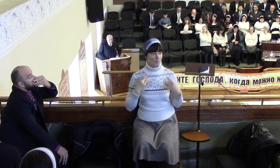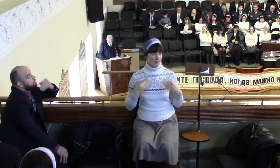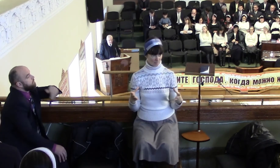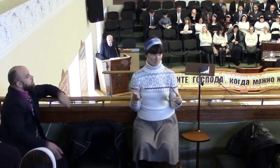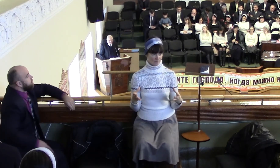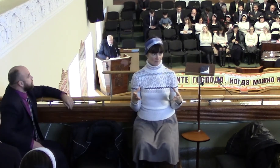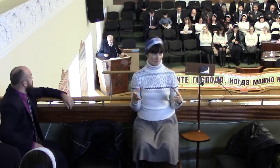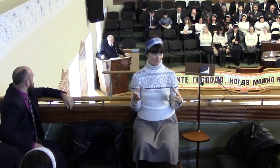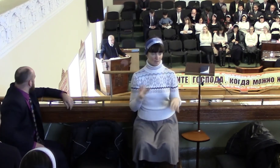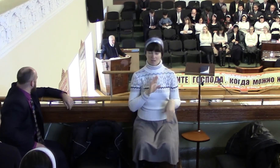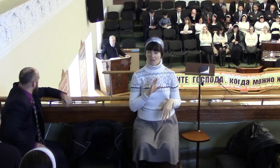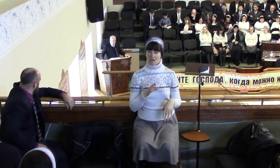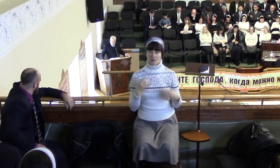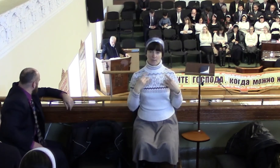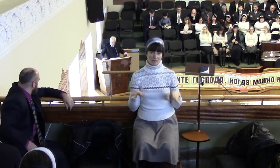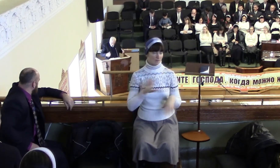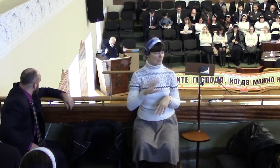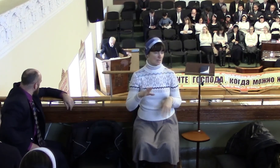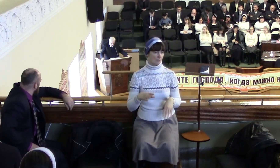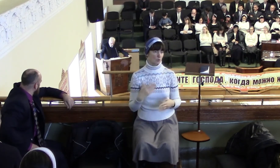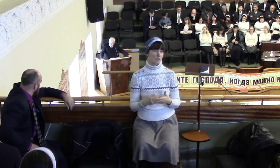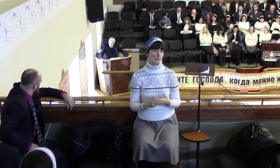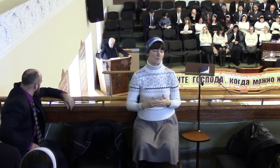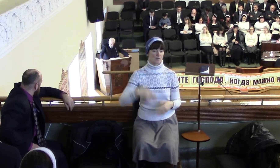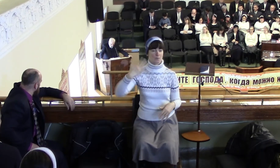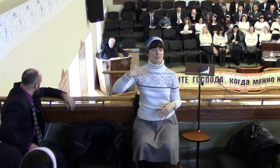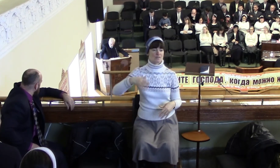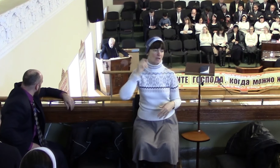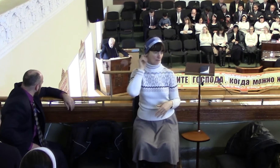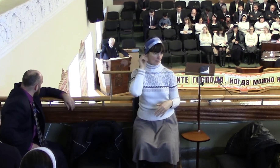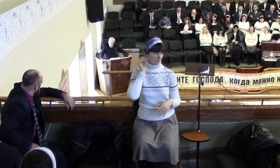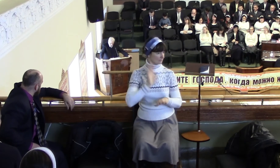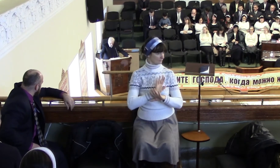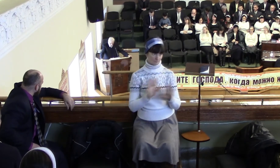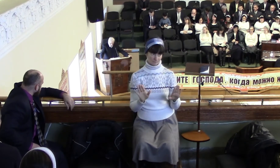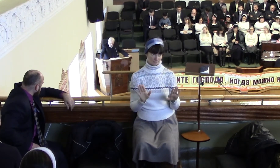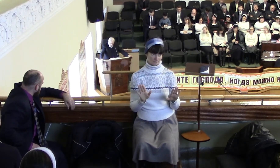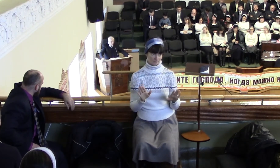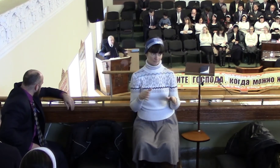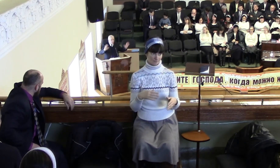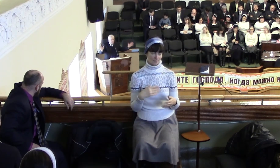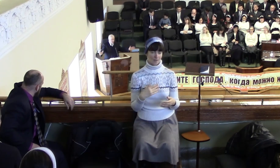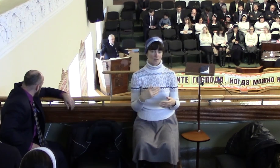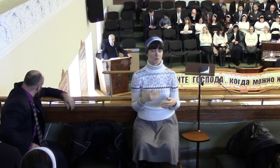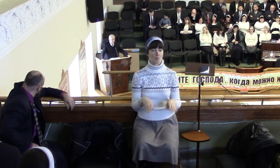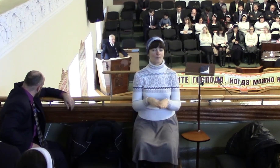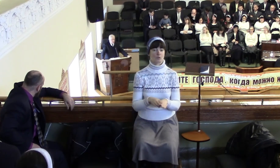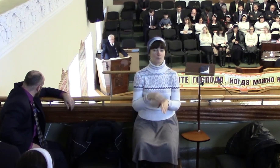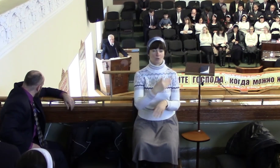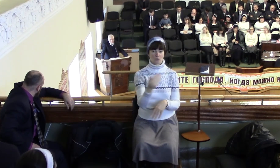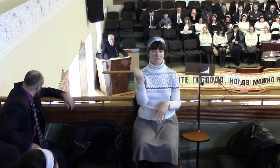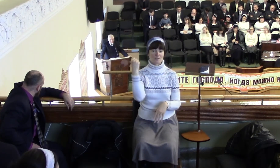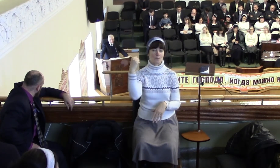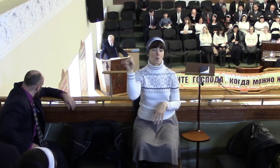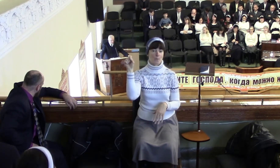не 50 лет, не 70, а сказано было, чтобы праздновали во все роды,